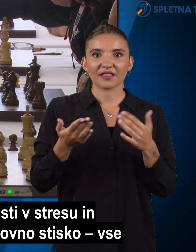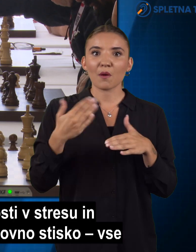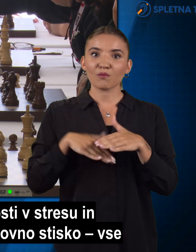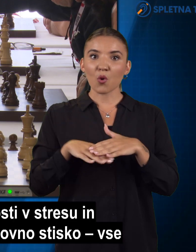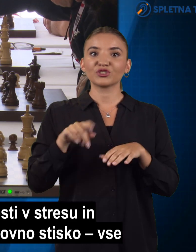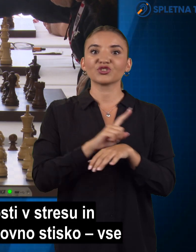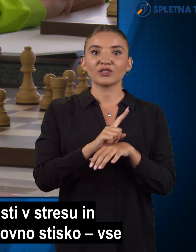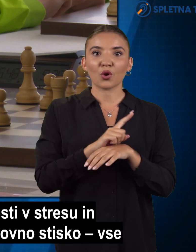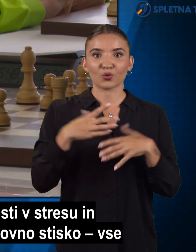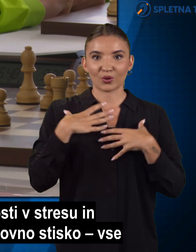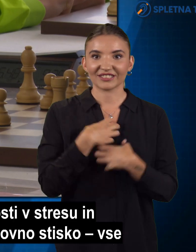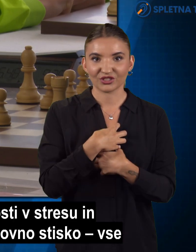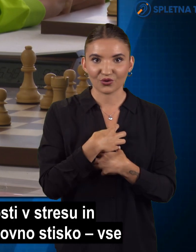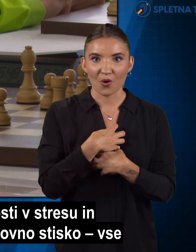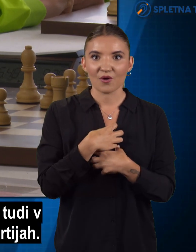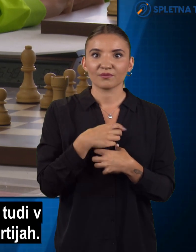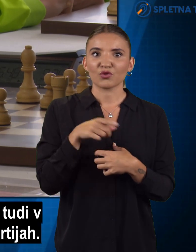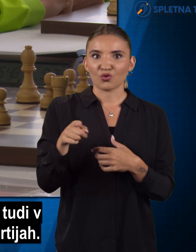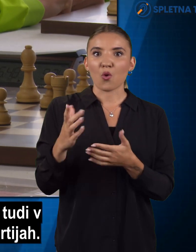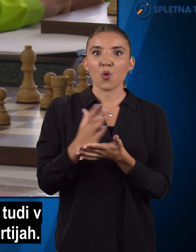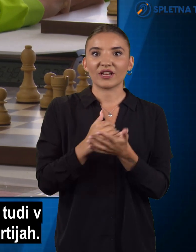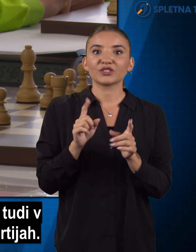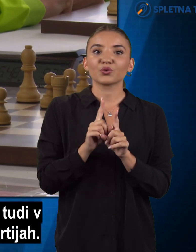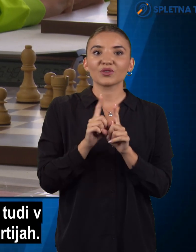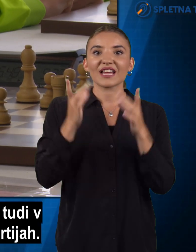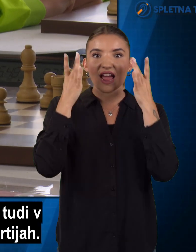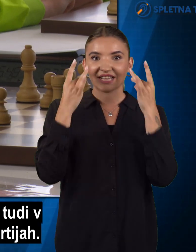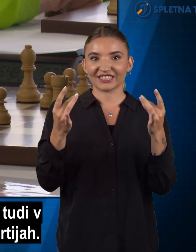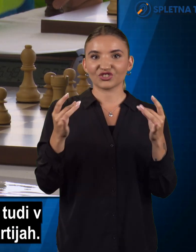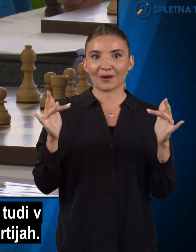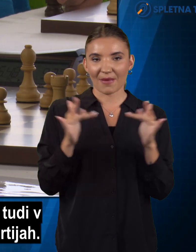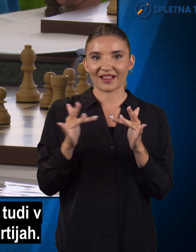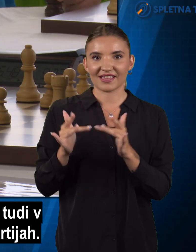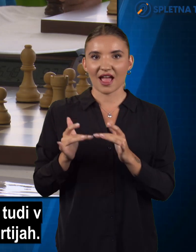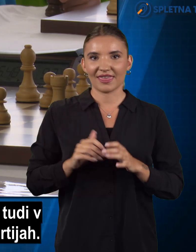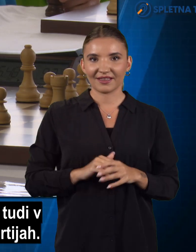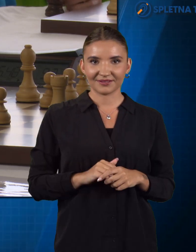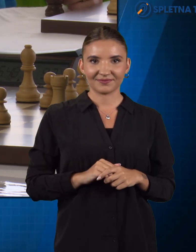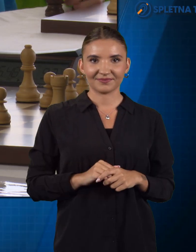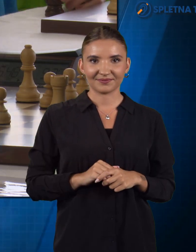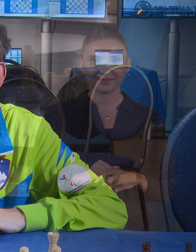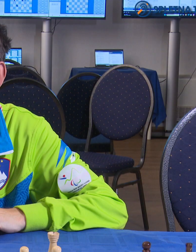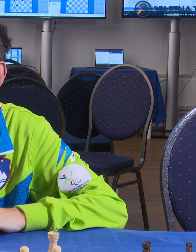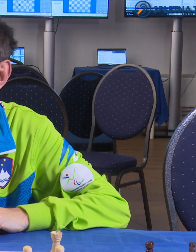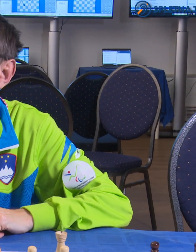časovno stisko. Vse to pa koristi tudi v klasičnih partijah.